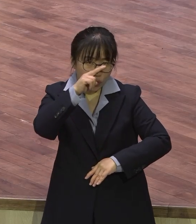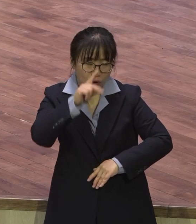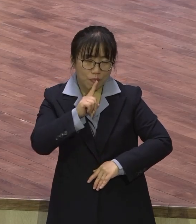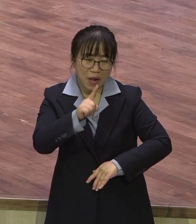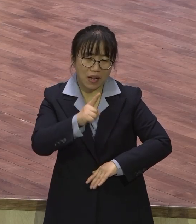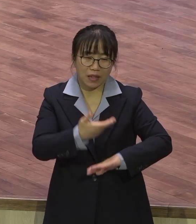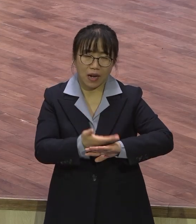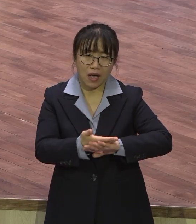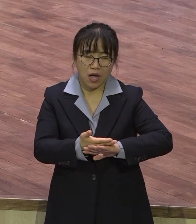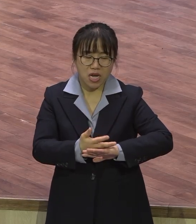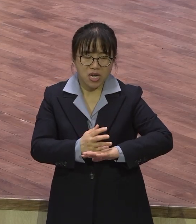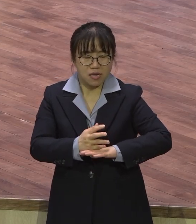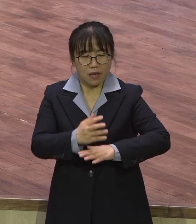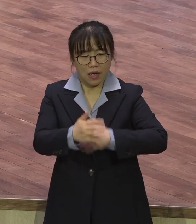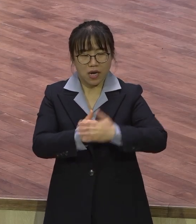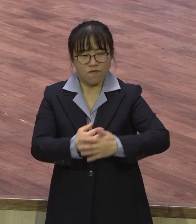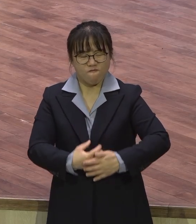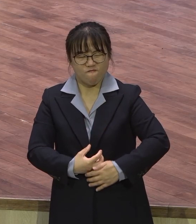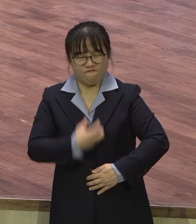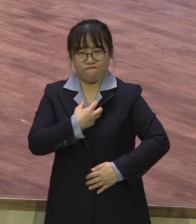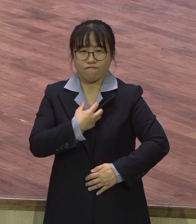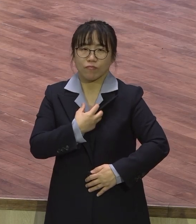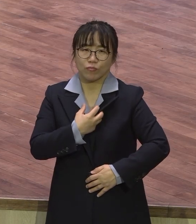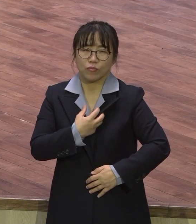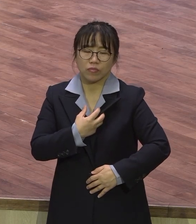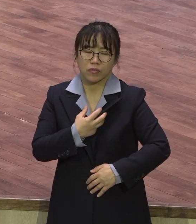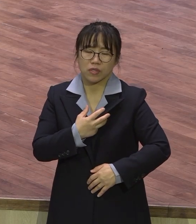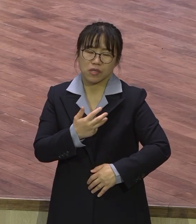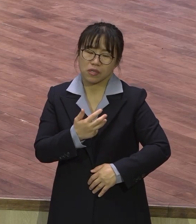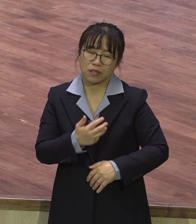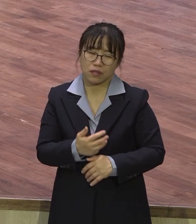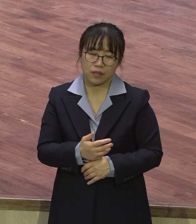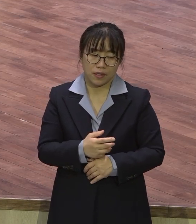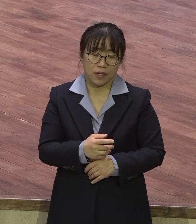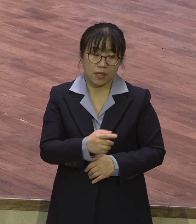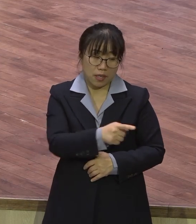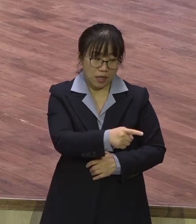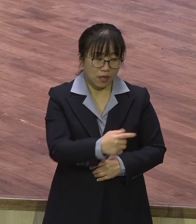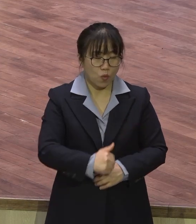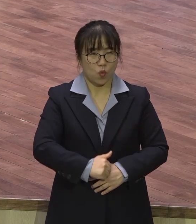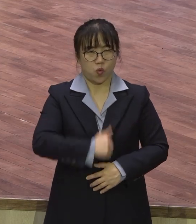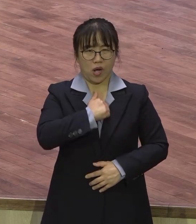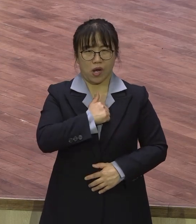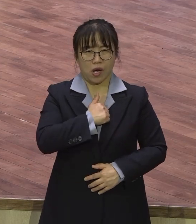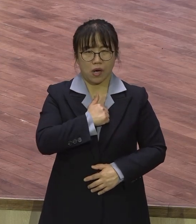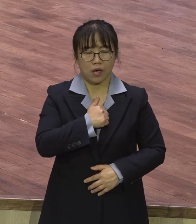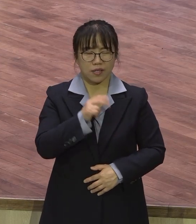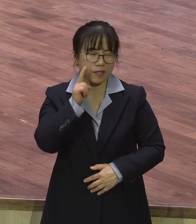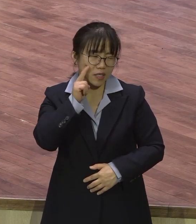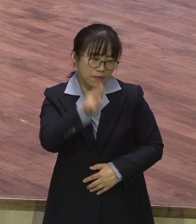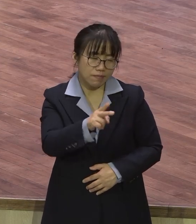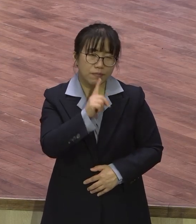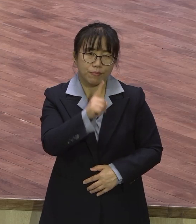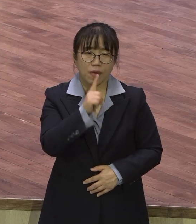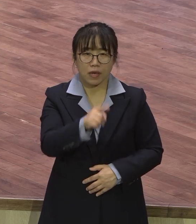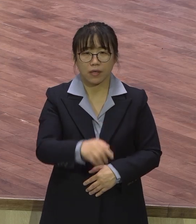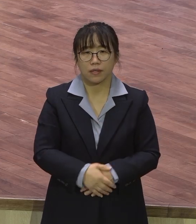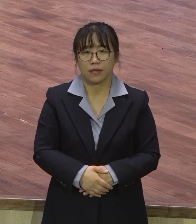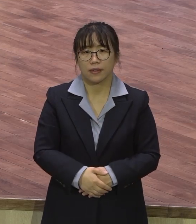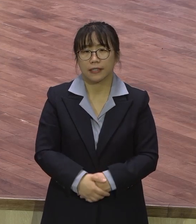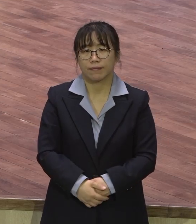맹렬히 분노한다 하나님 위에 다른 신을 섬기면요 여기에는요 우리에 대한 하나님의